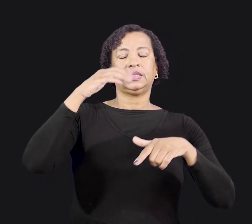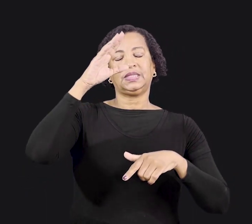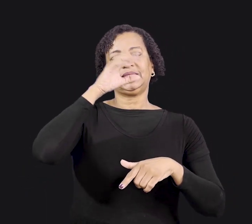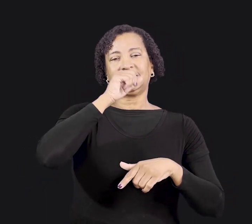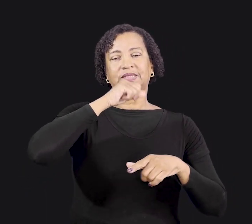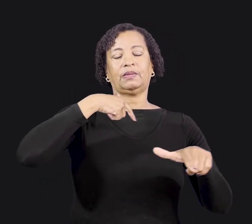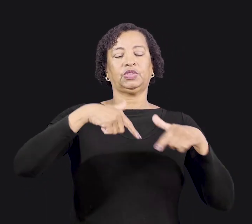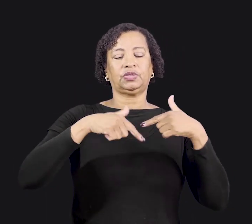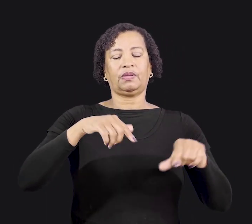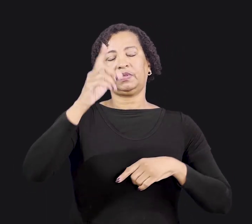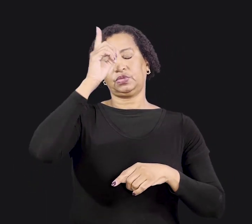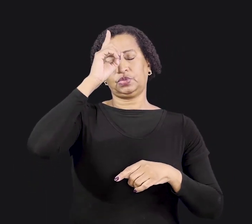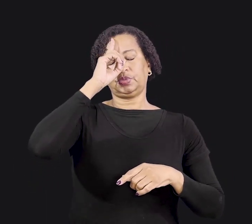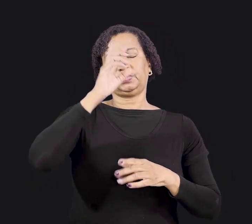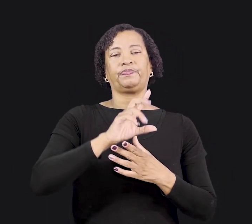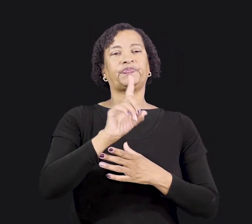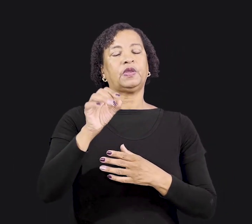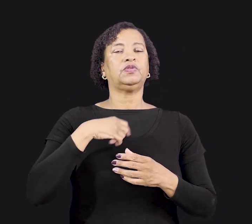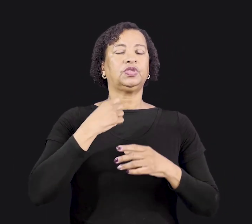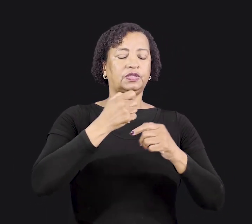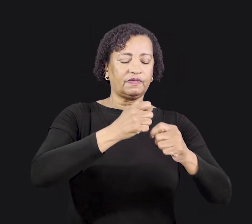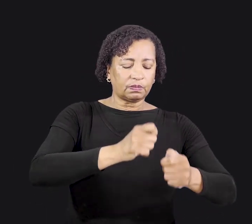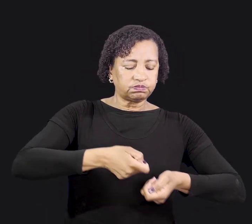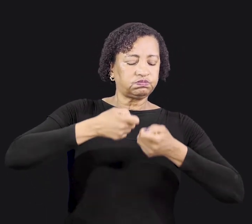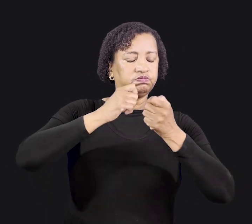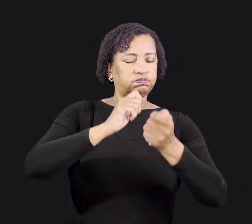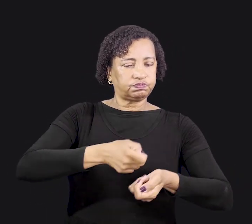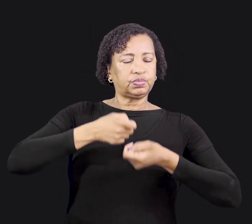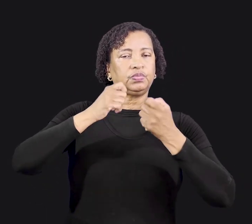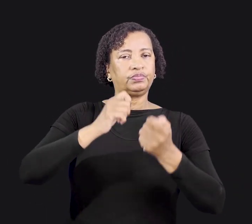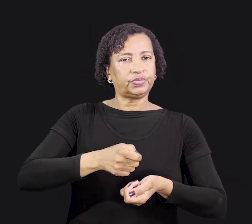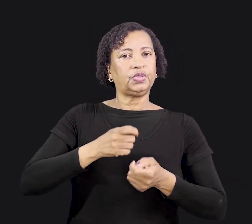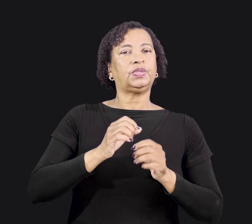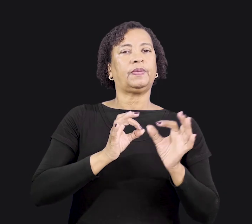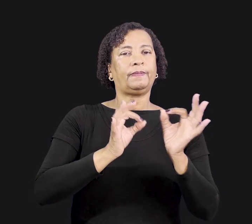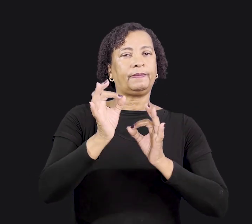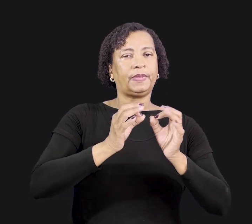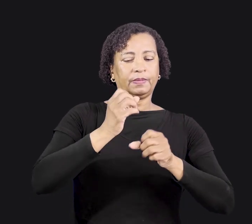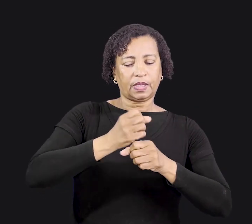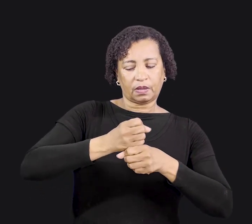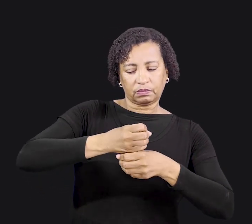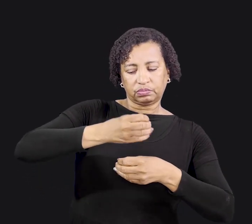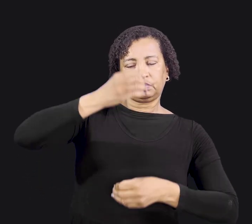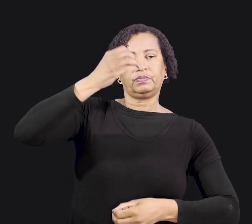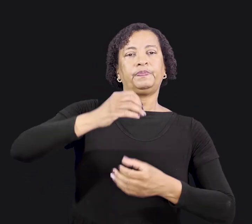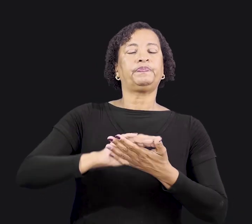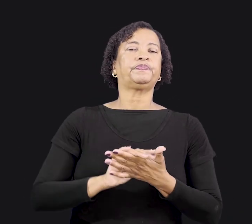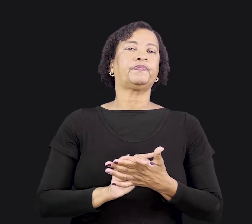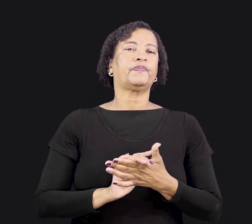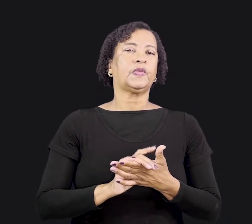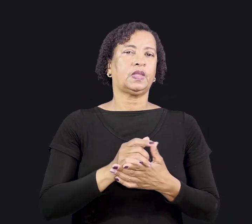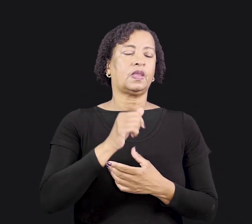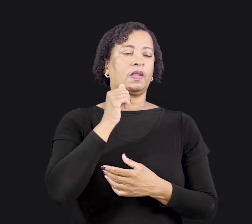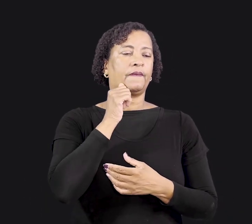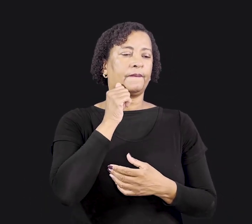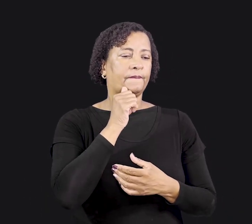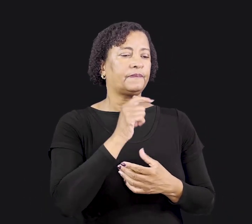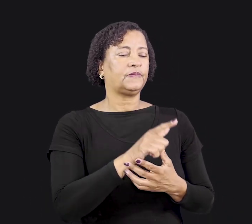sábados. Um dia estávamos escavando os buracos para os fundamentos de concreto. A vizinha era bem agitada e